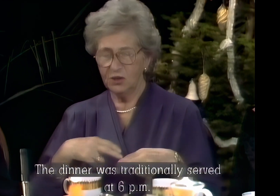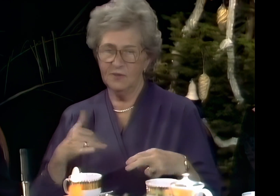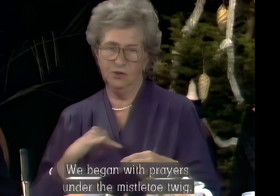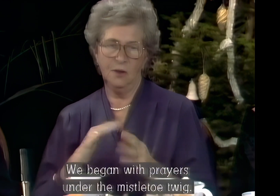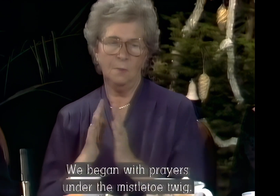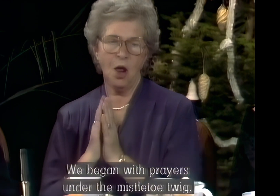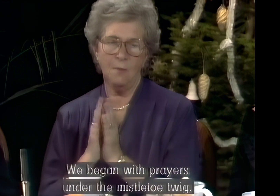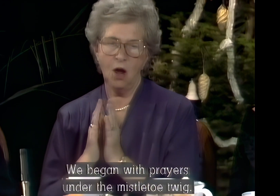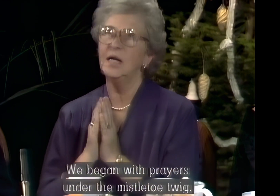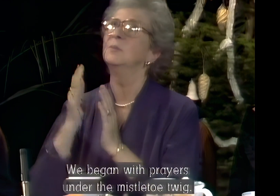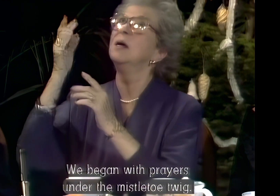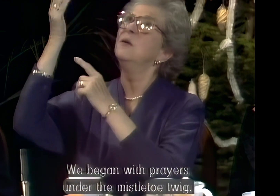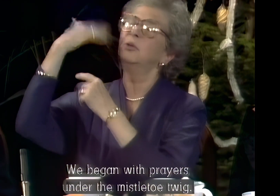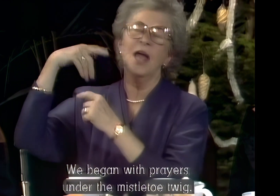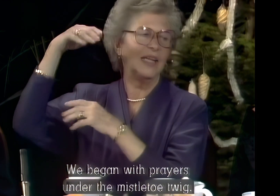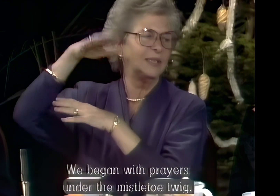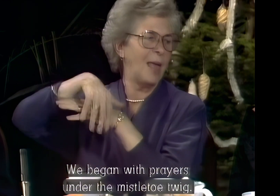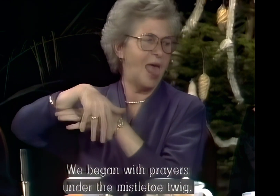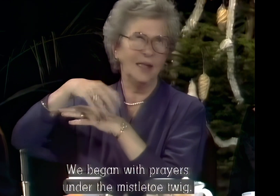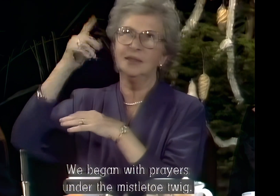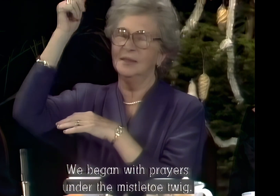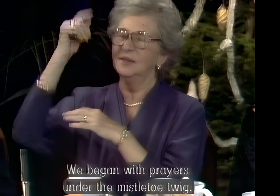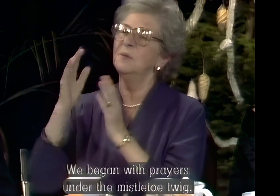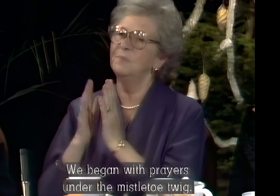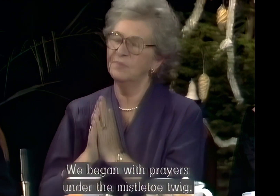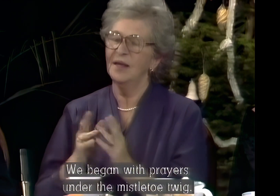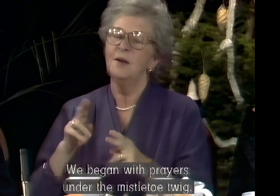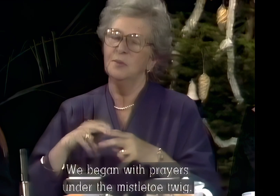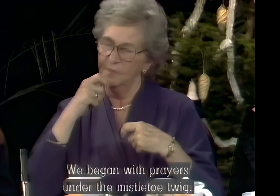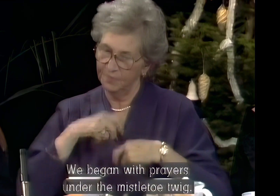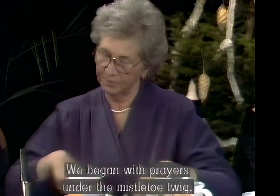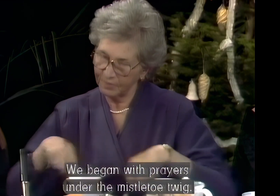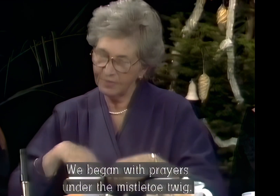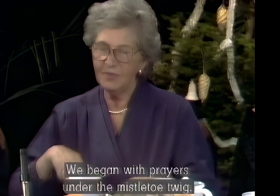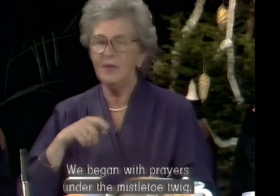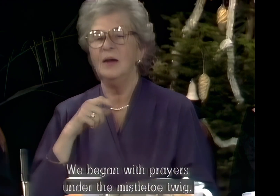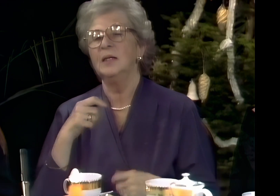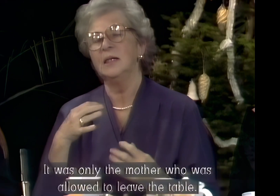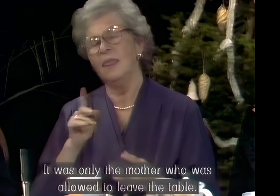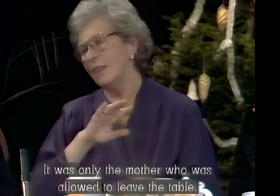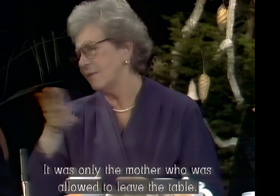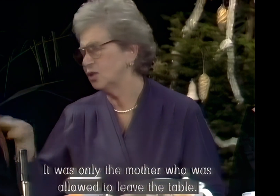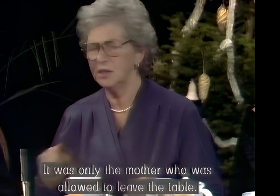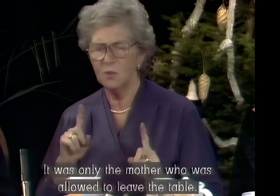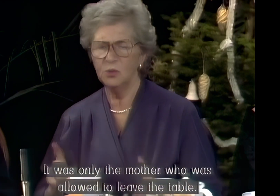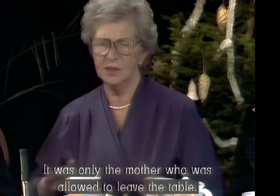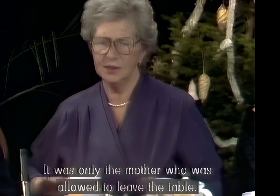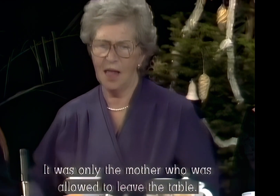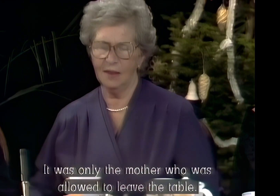hodin a před večeří jsme se vždy pomodlili pod jmelím. Po večeři, při